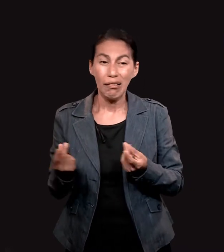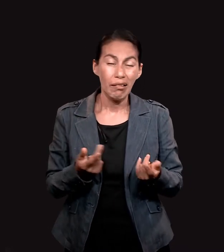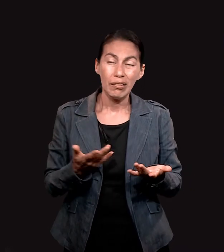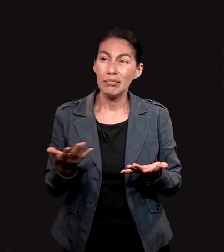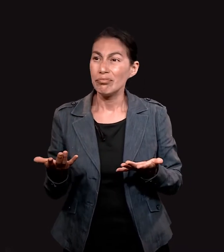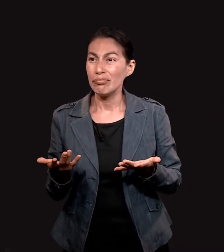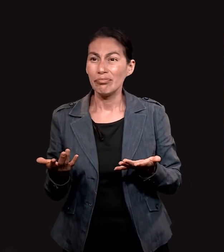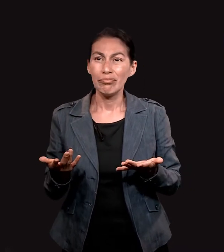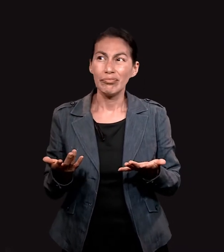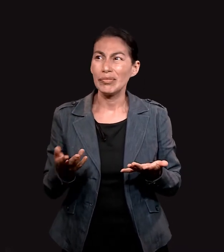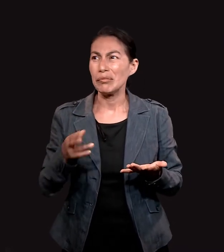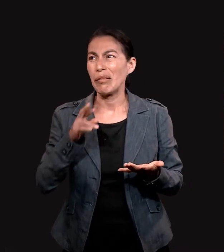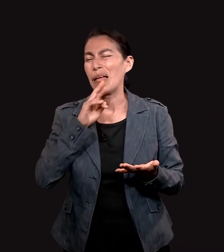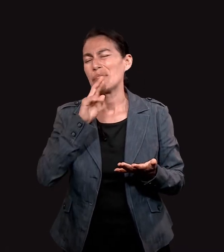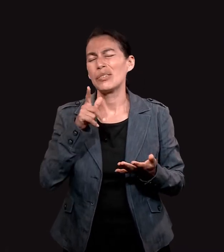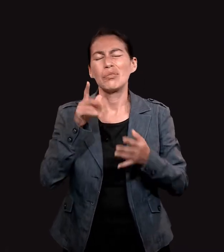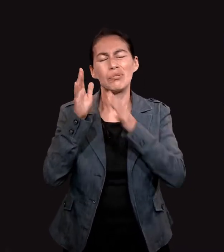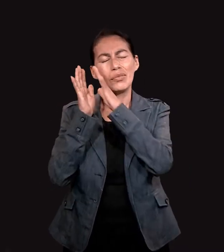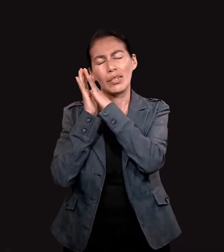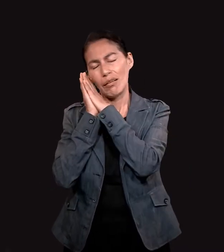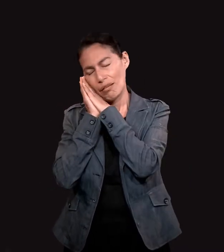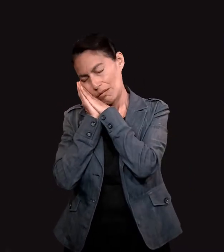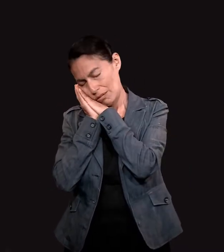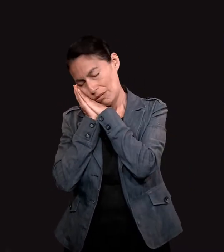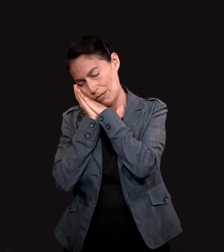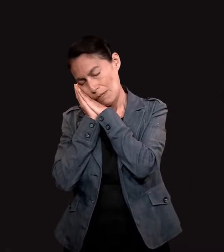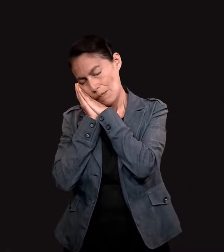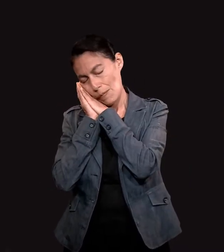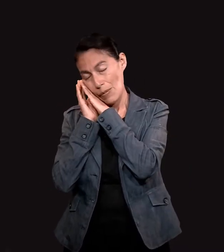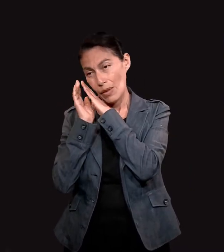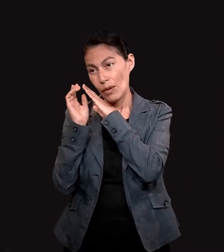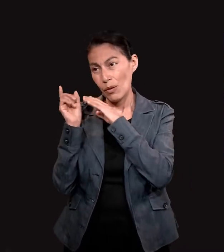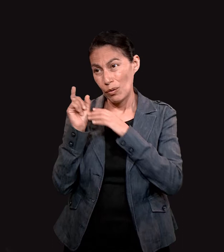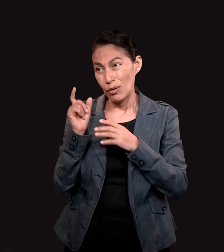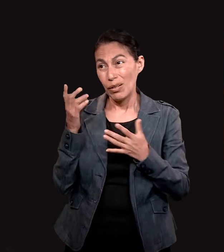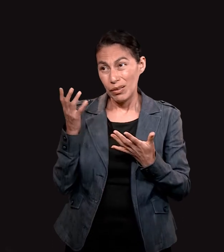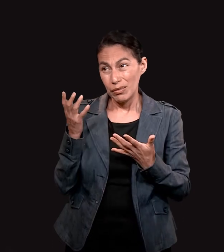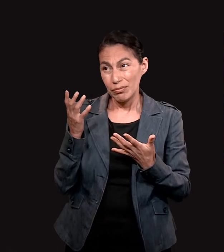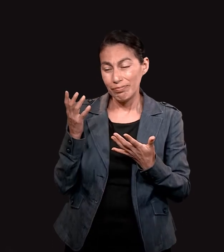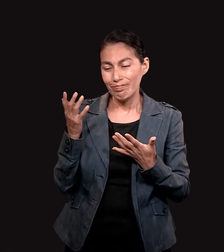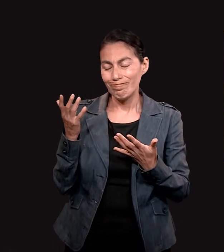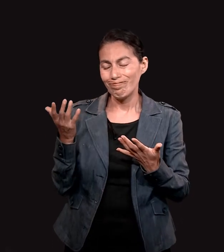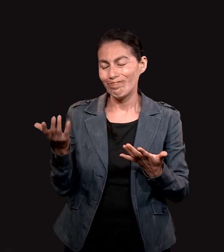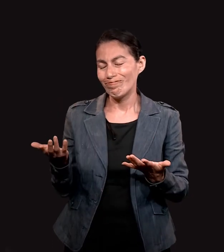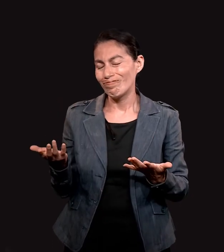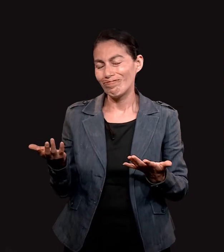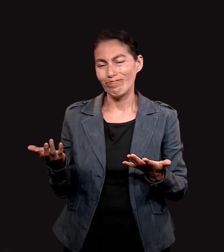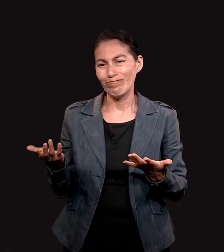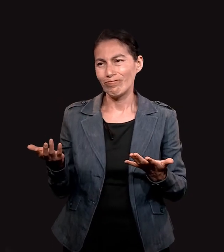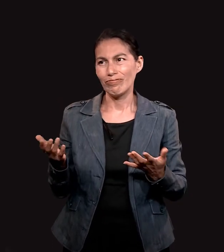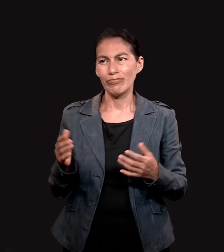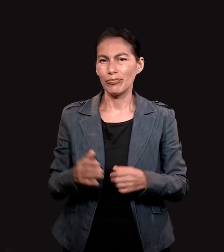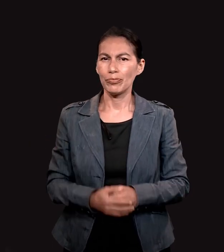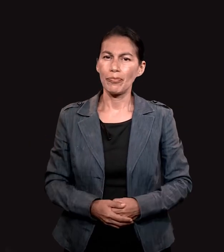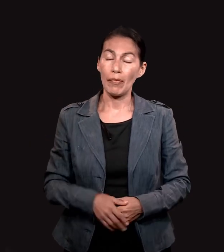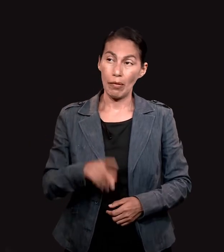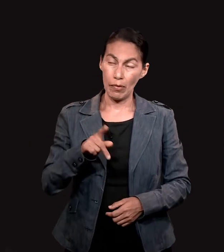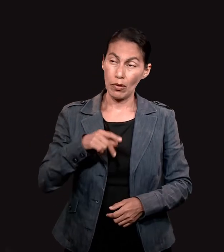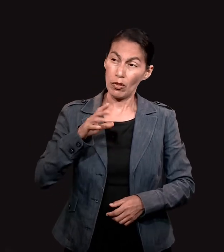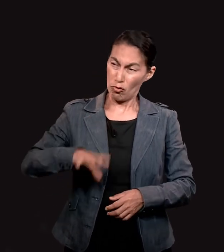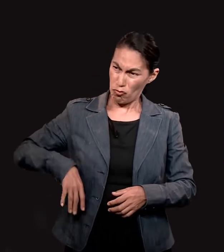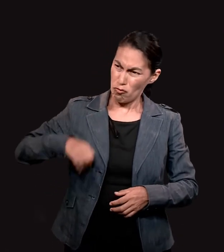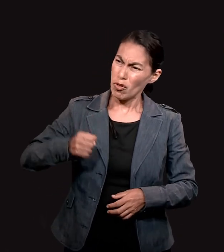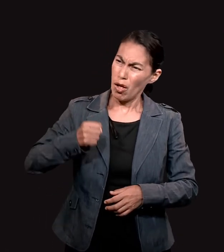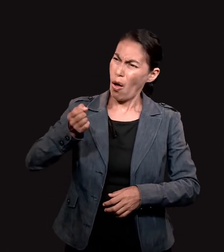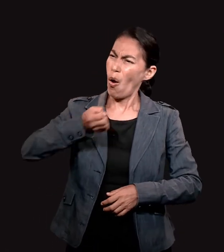pues, le digo por los afanes de la vida, más fácil, mejor me duermo, ¿no? Cuando lo haces, dices, valió la